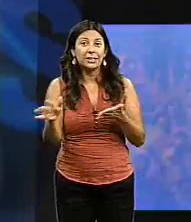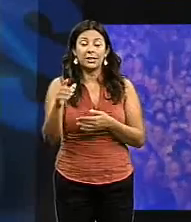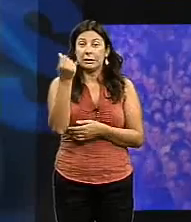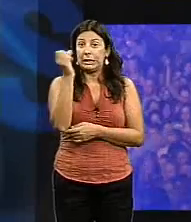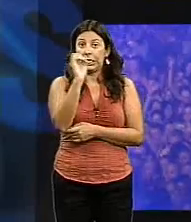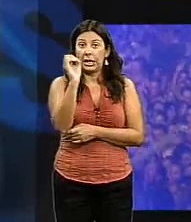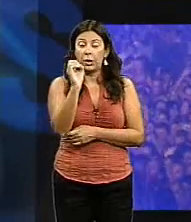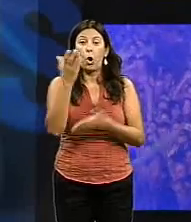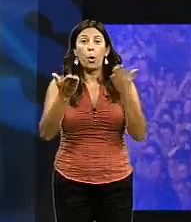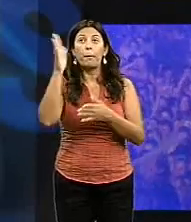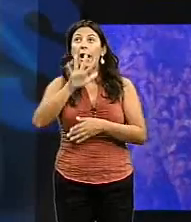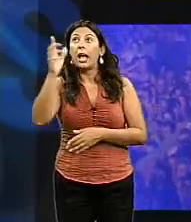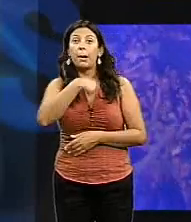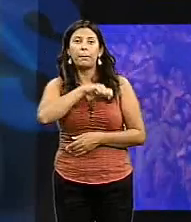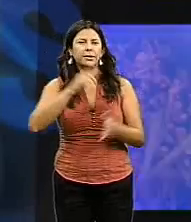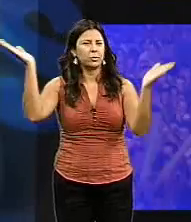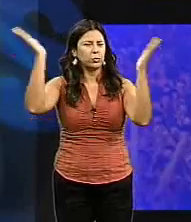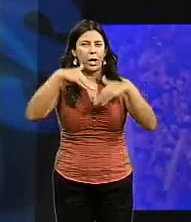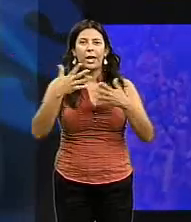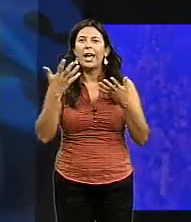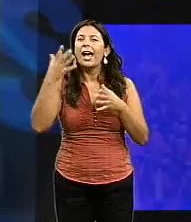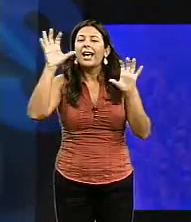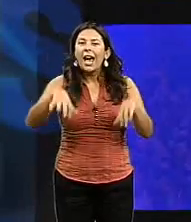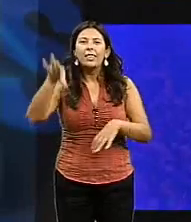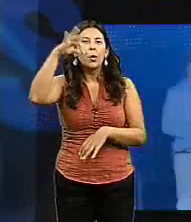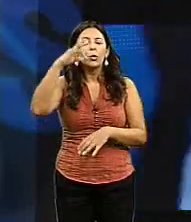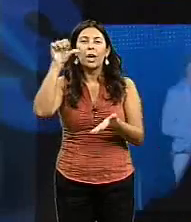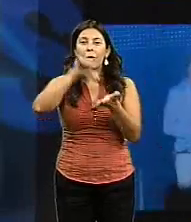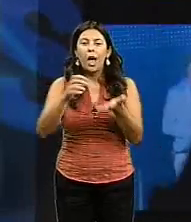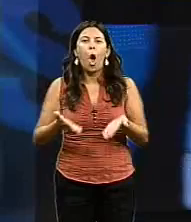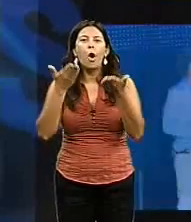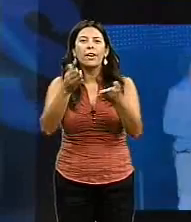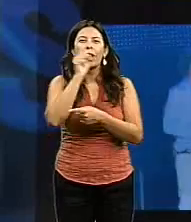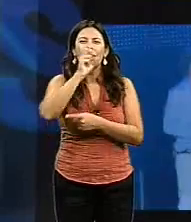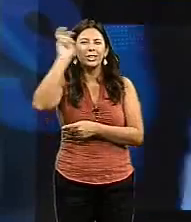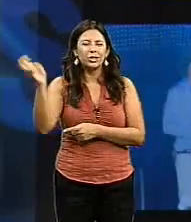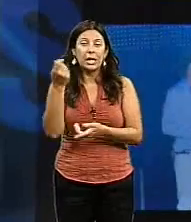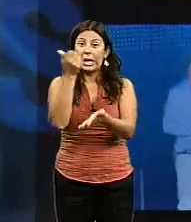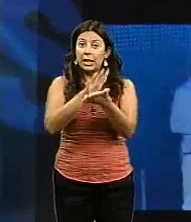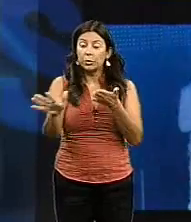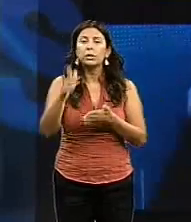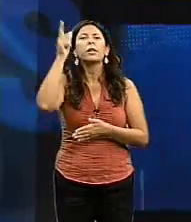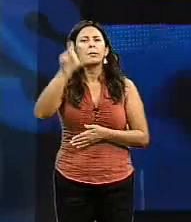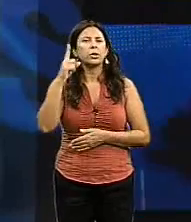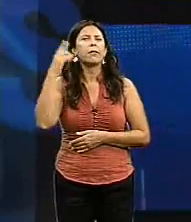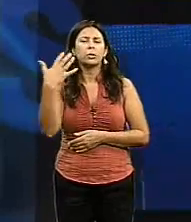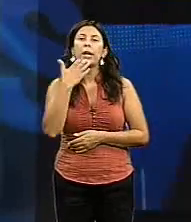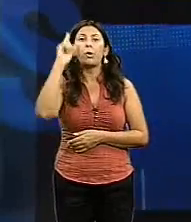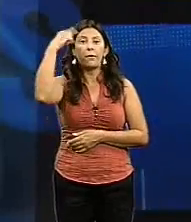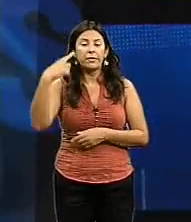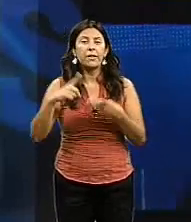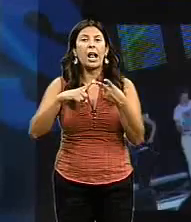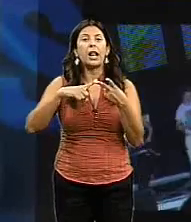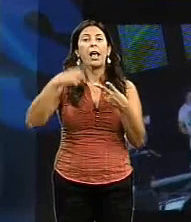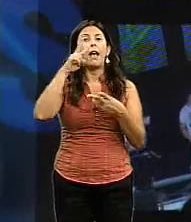panorama nacional. Cádiz es la única ciudad que ofrece un cartel gratuito con artistas de la talla de David Bisbal, Carlos Baute, Chambao